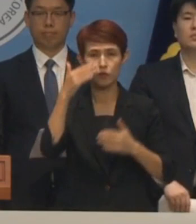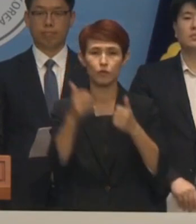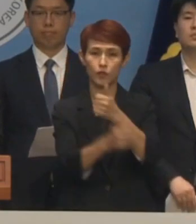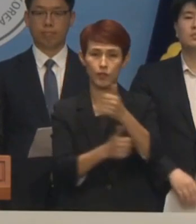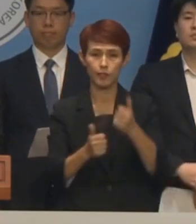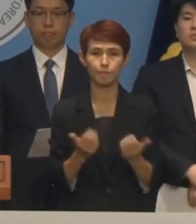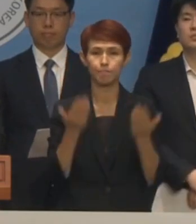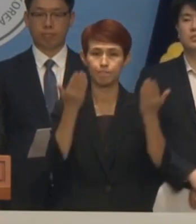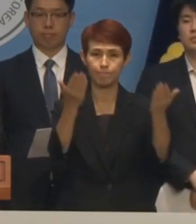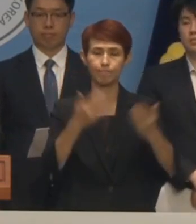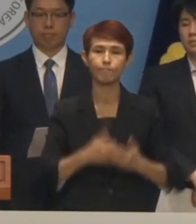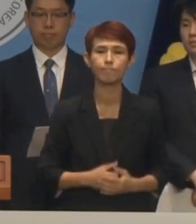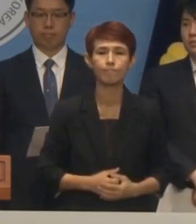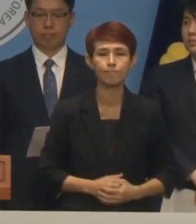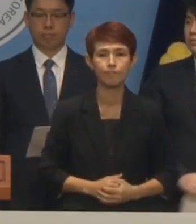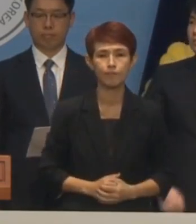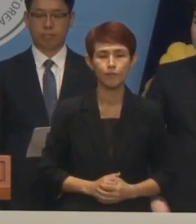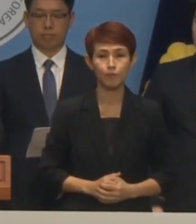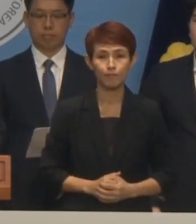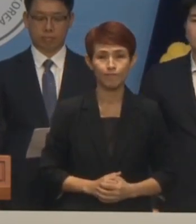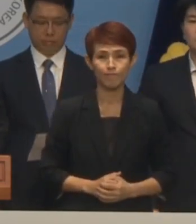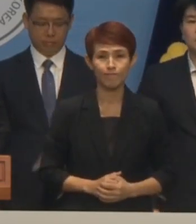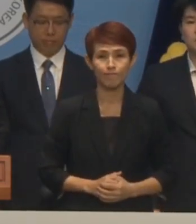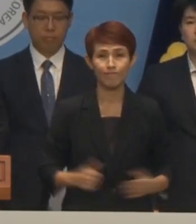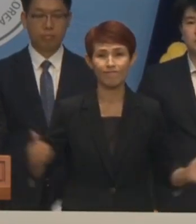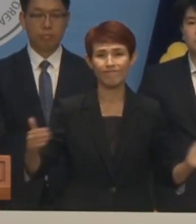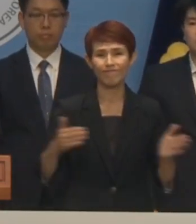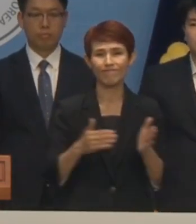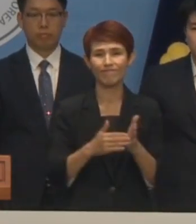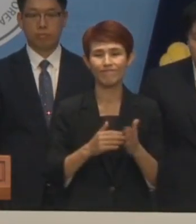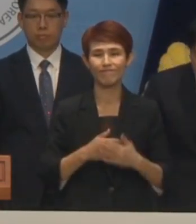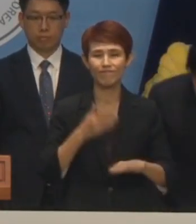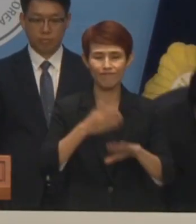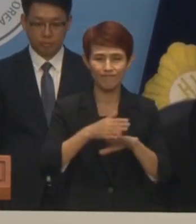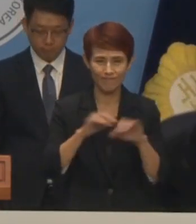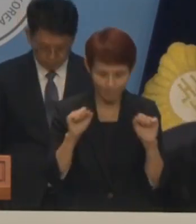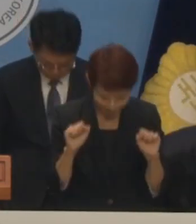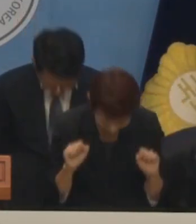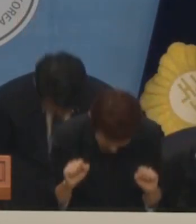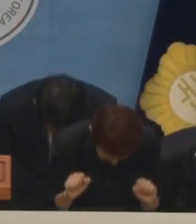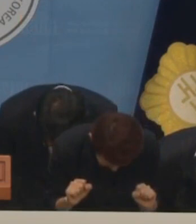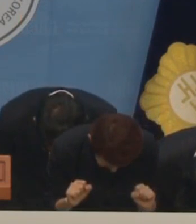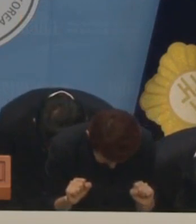전국 청년위원회 일동. 네, 이상으로 기자회견 마치도록 하겠습니다. 감사합니다.